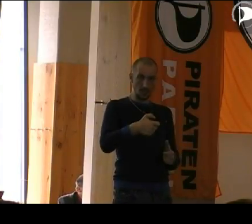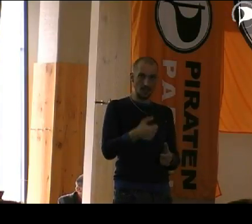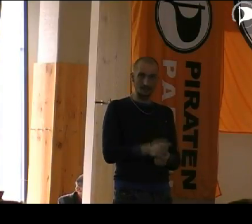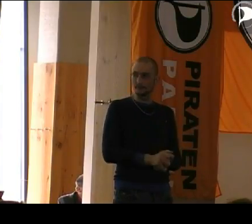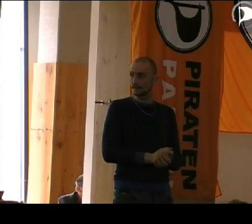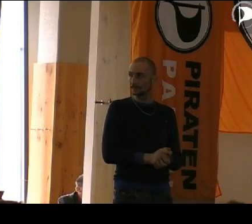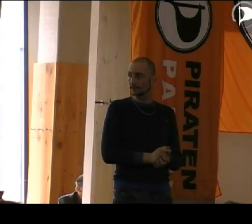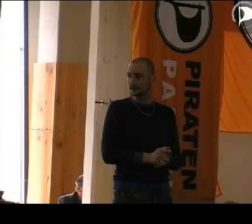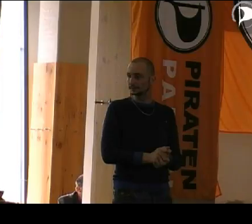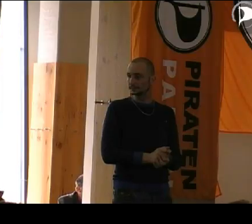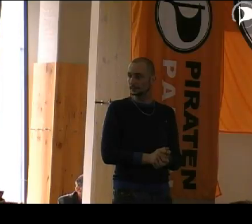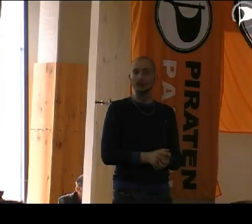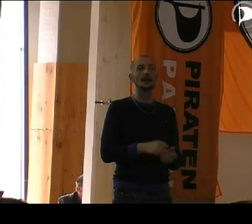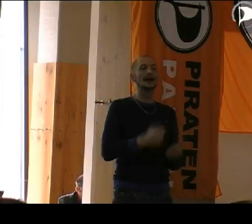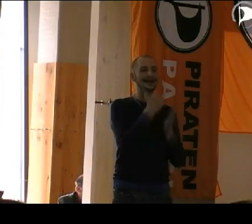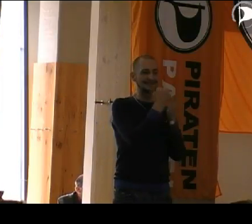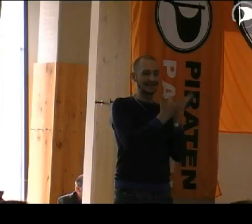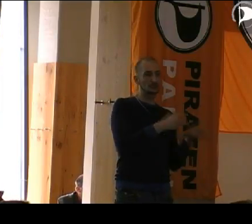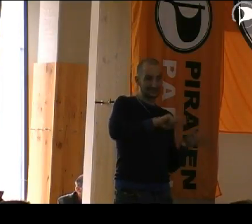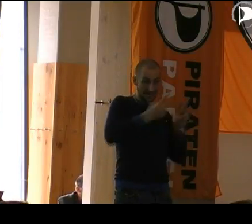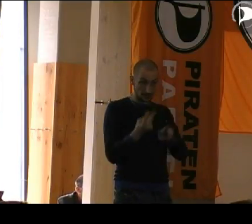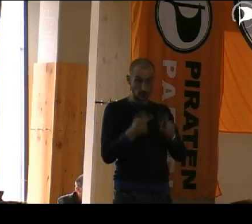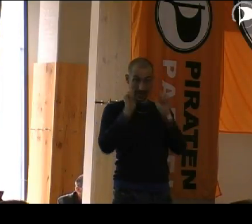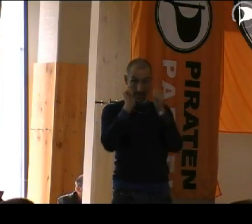so einen abgang